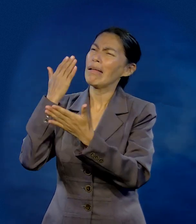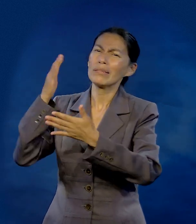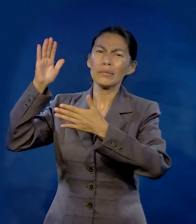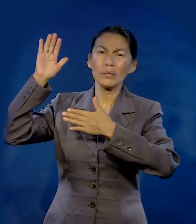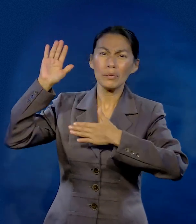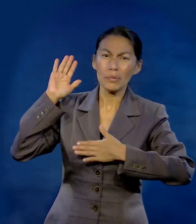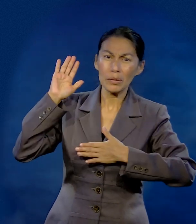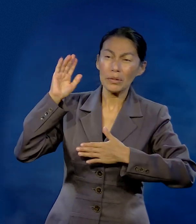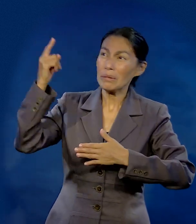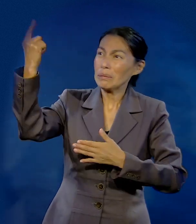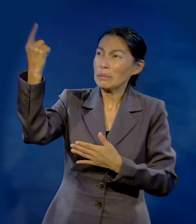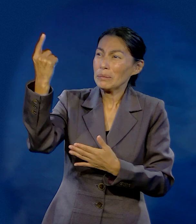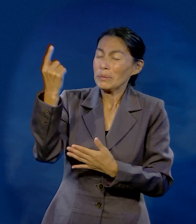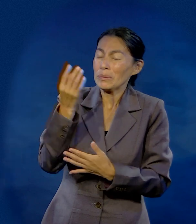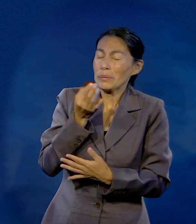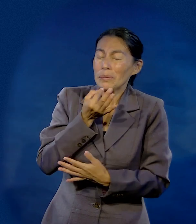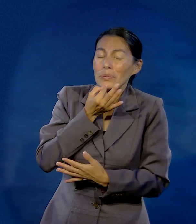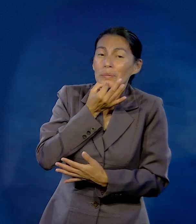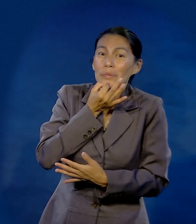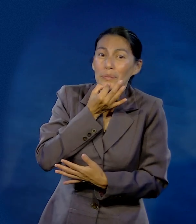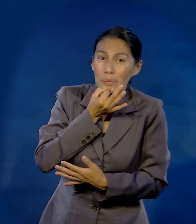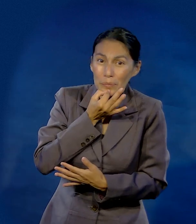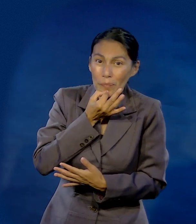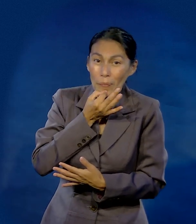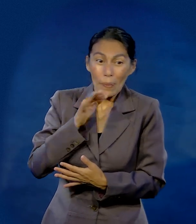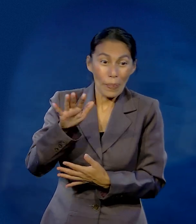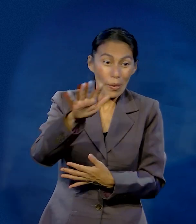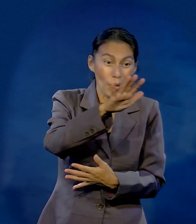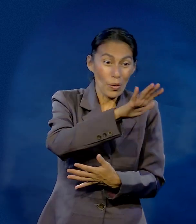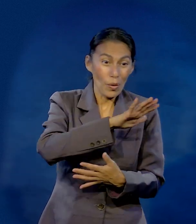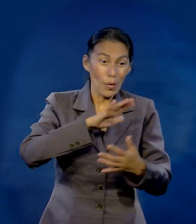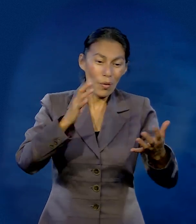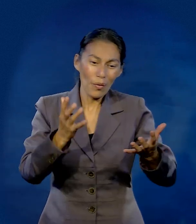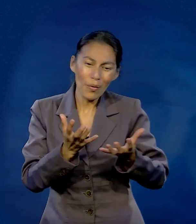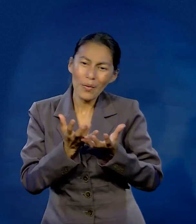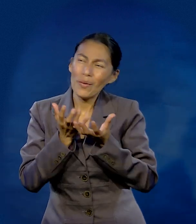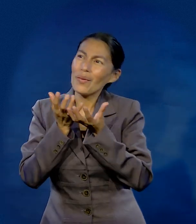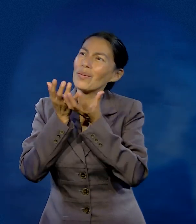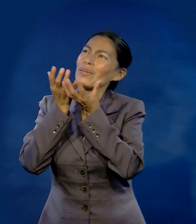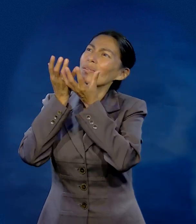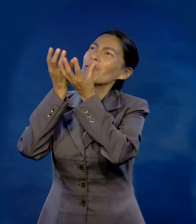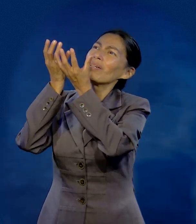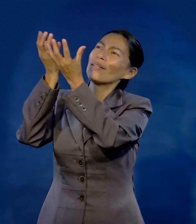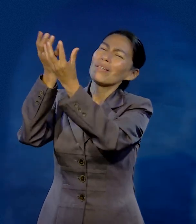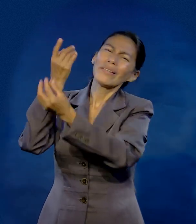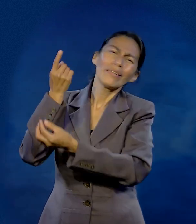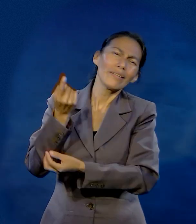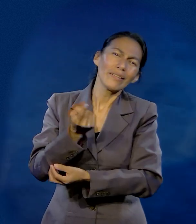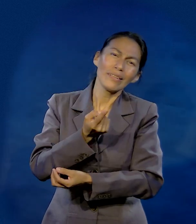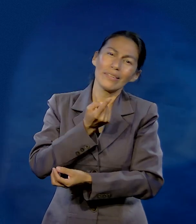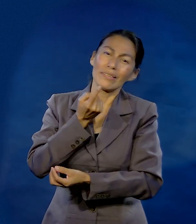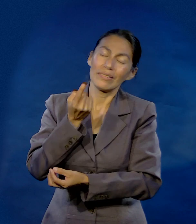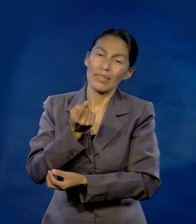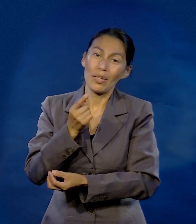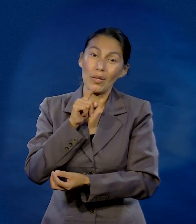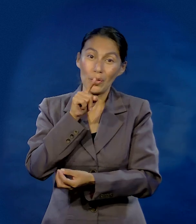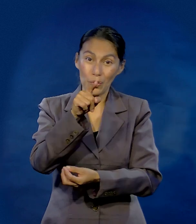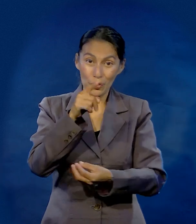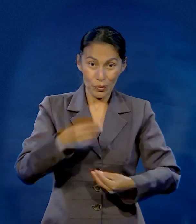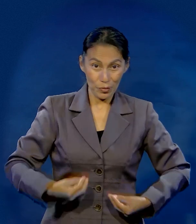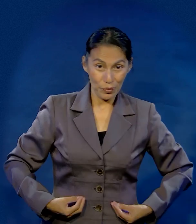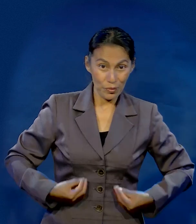de entregar tu vida Jesús El Salvador pues prometió que pronto